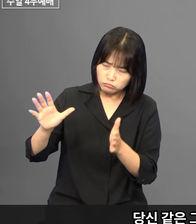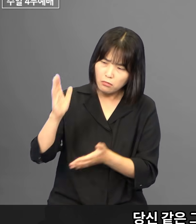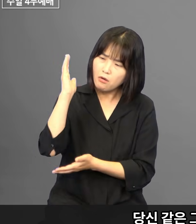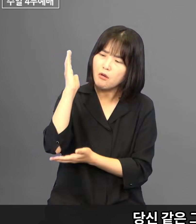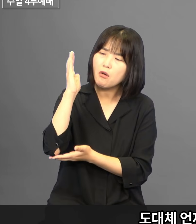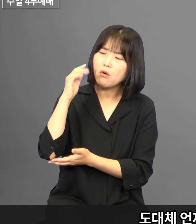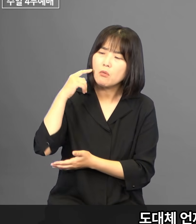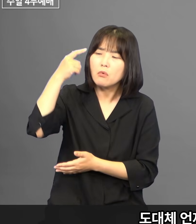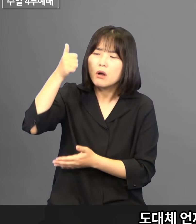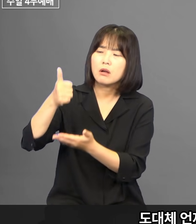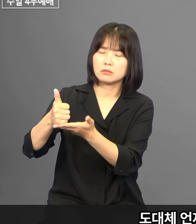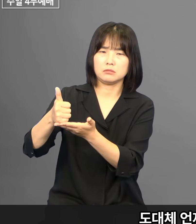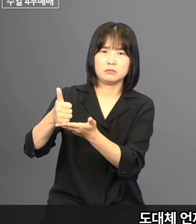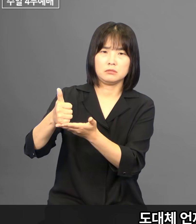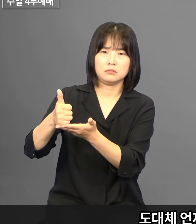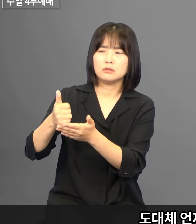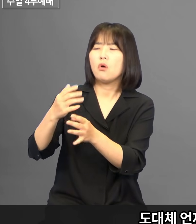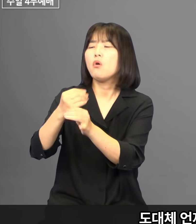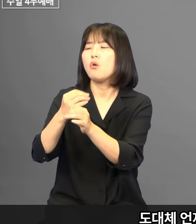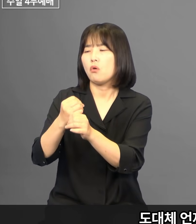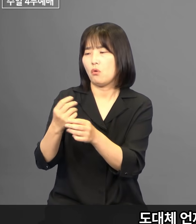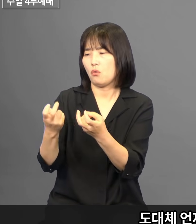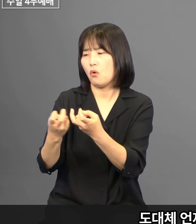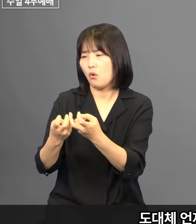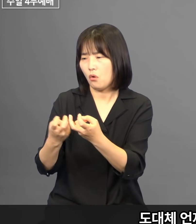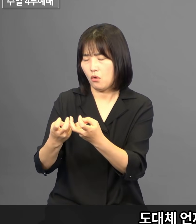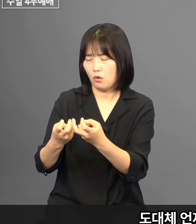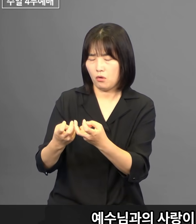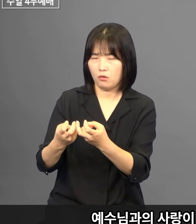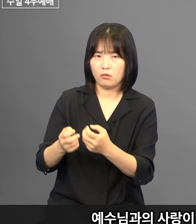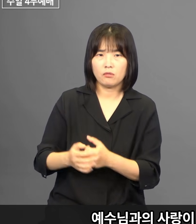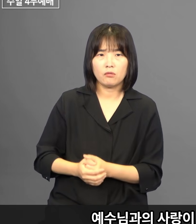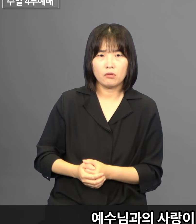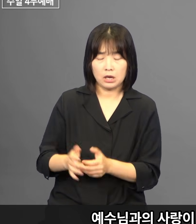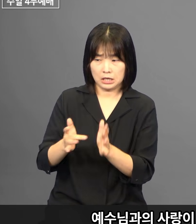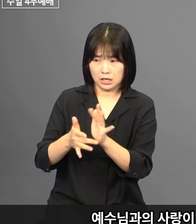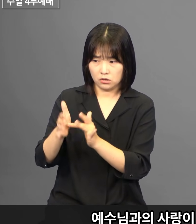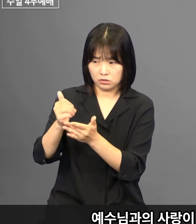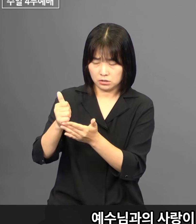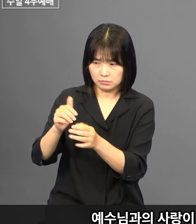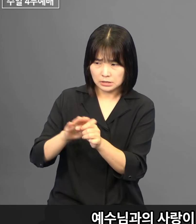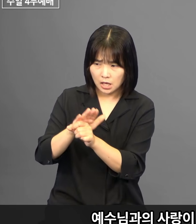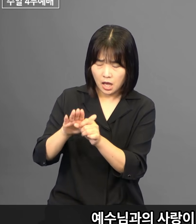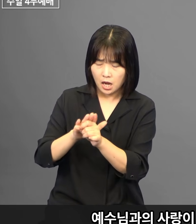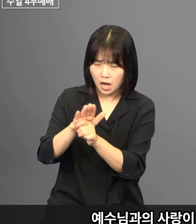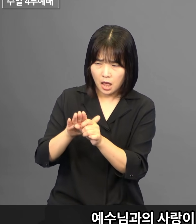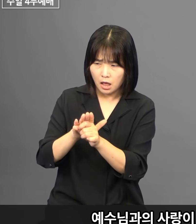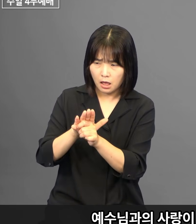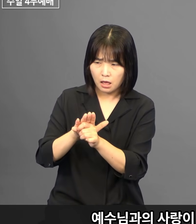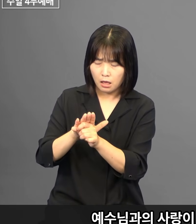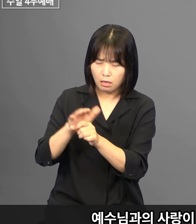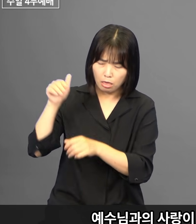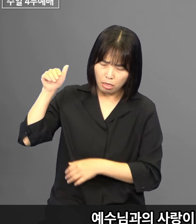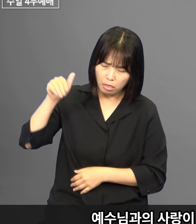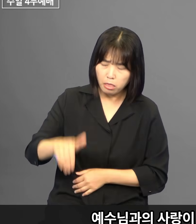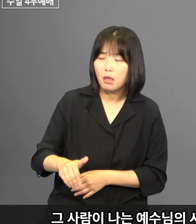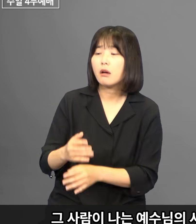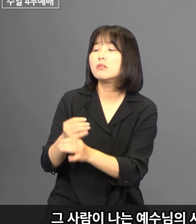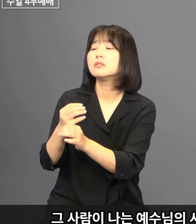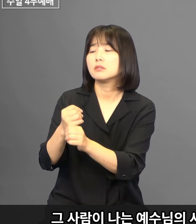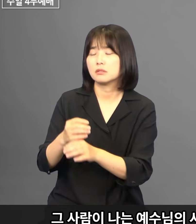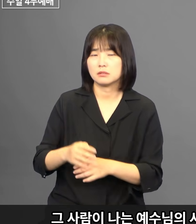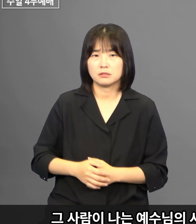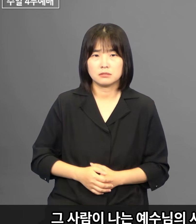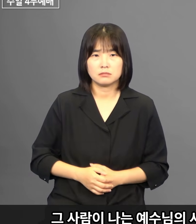설교가가 도대체 언제 어떤 일을 계기로 예수님과의 사랑이 식어져 버렸나요? 그랬는데